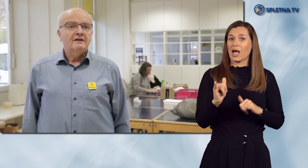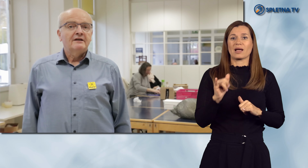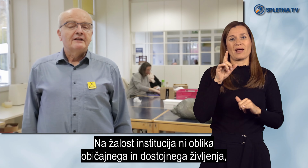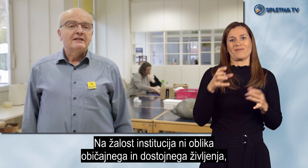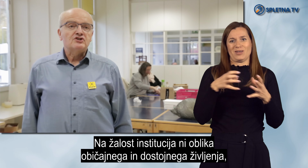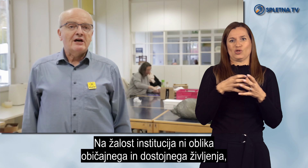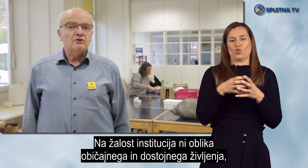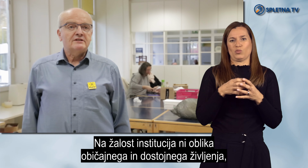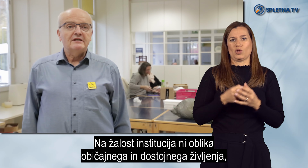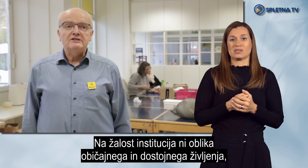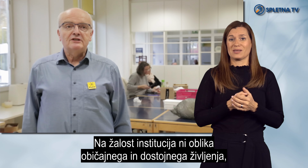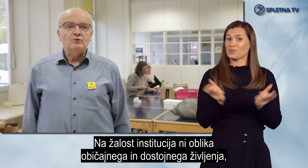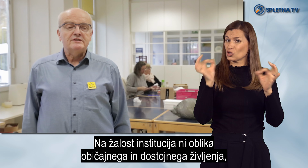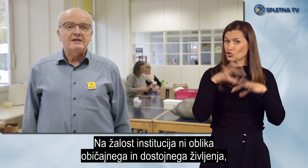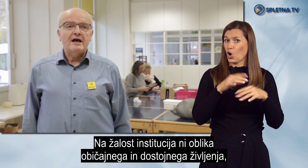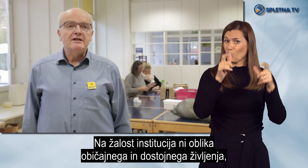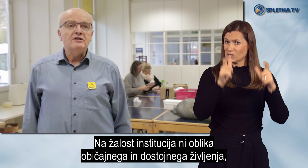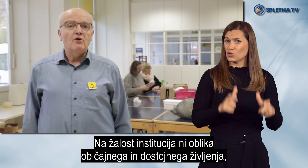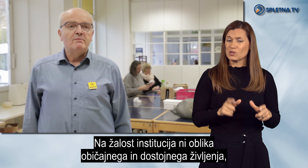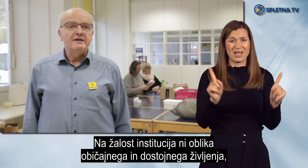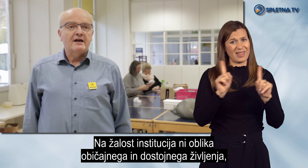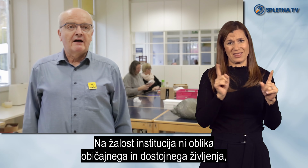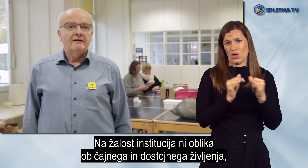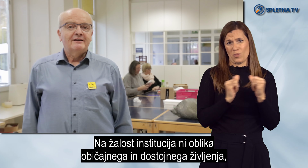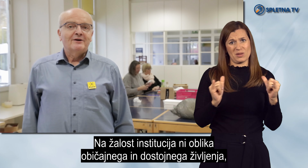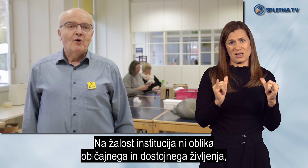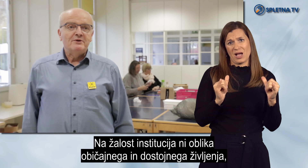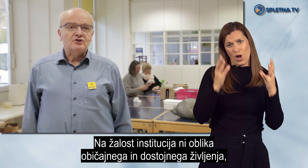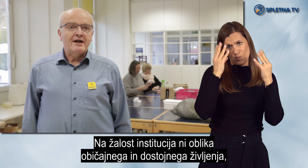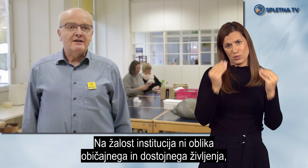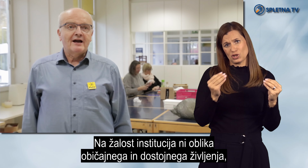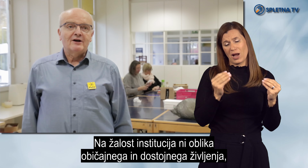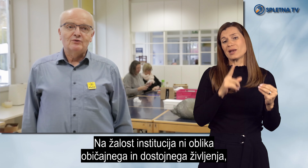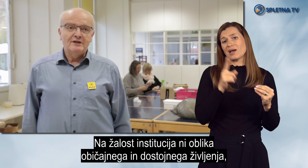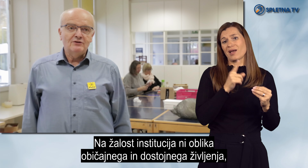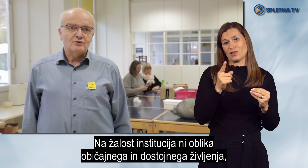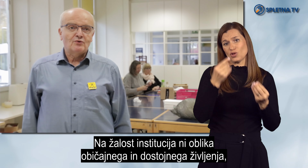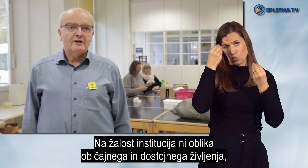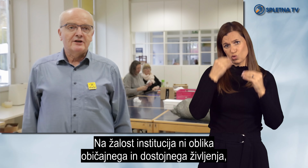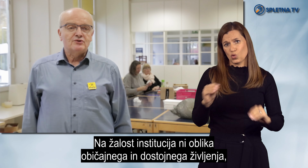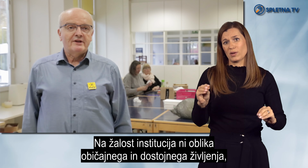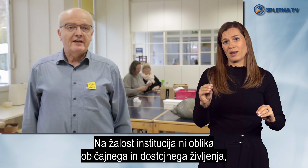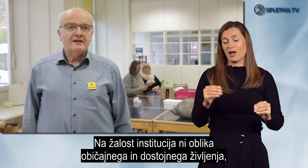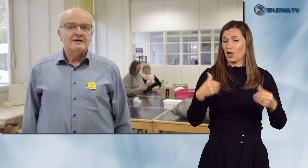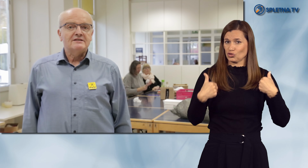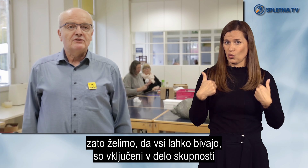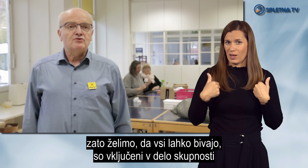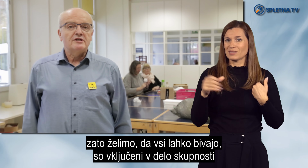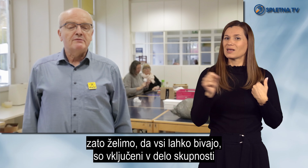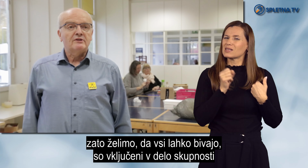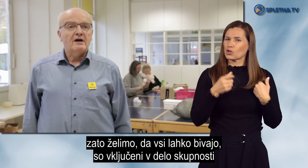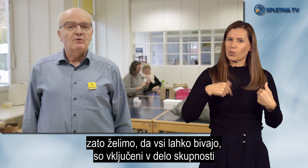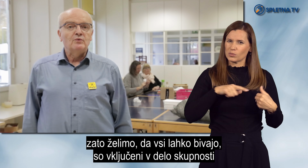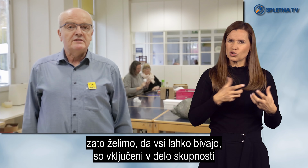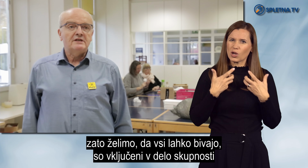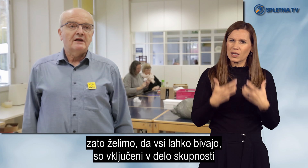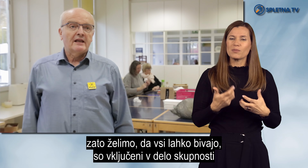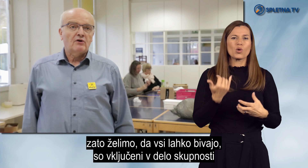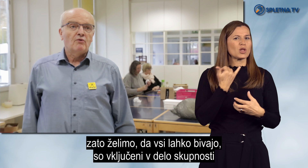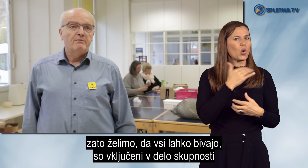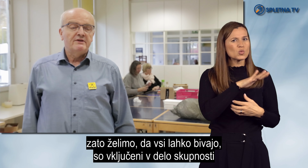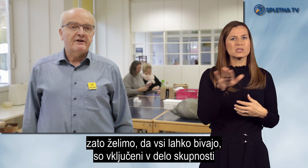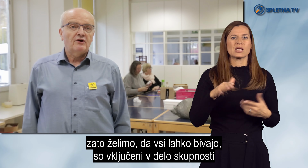skupnosti. Na žalost, institucija ni oblika običajnega in dostojnega življenja, zato želimo, da